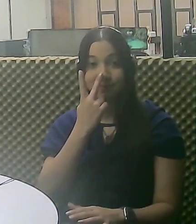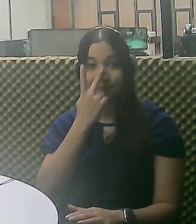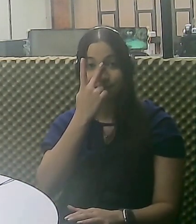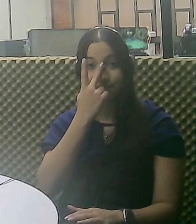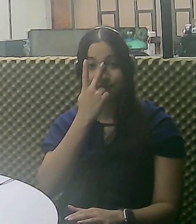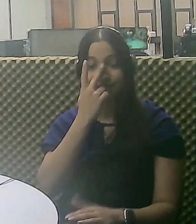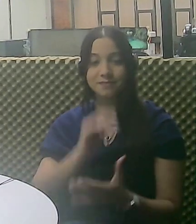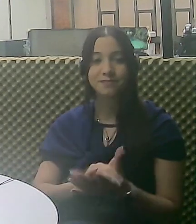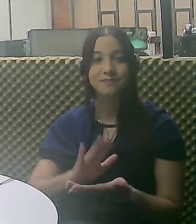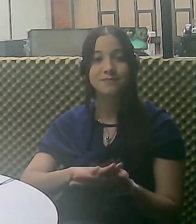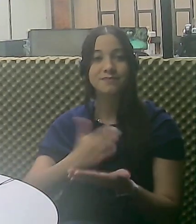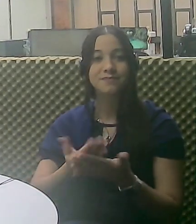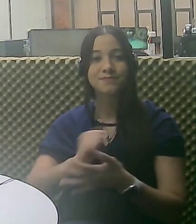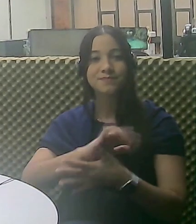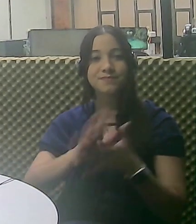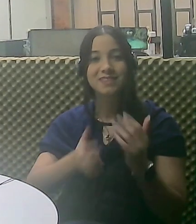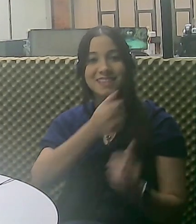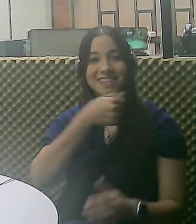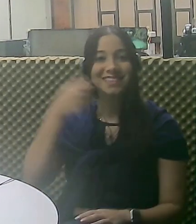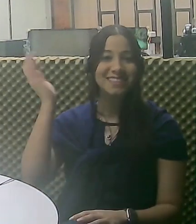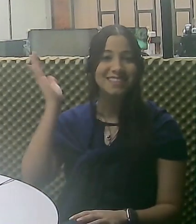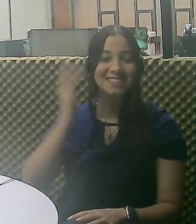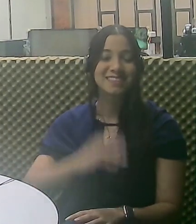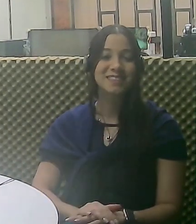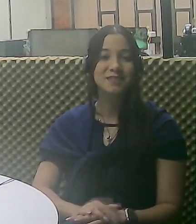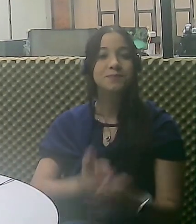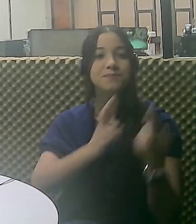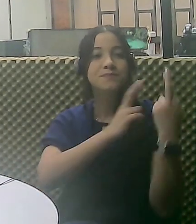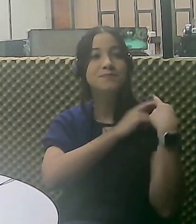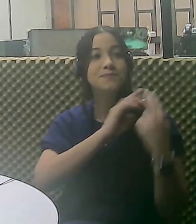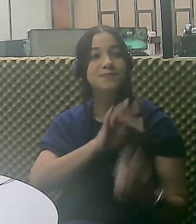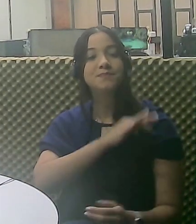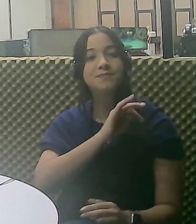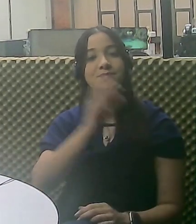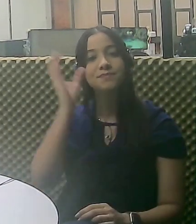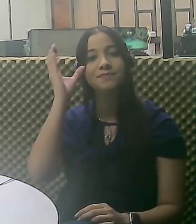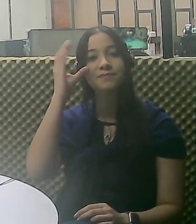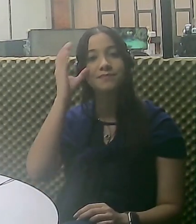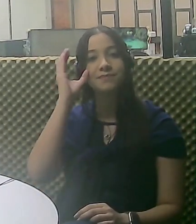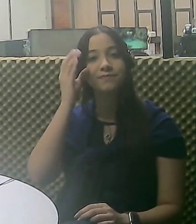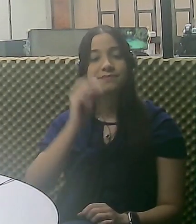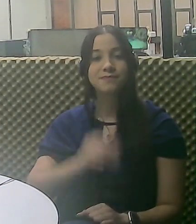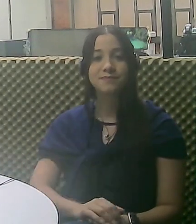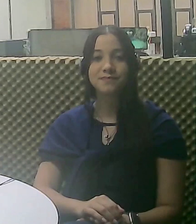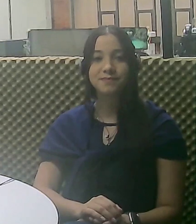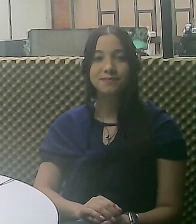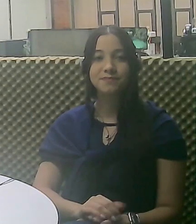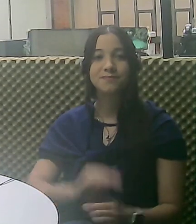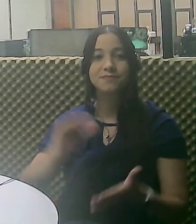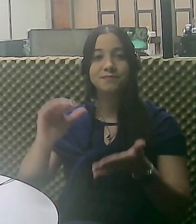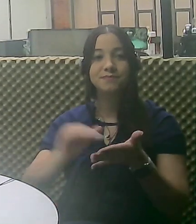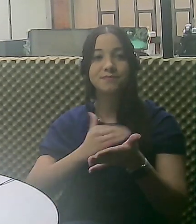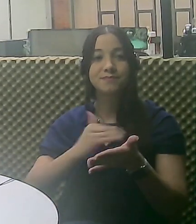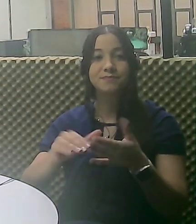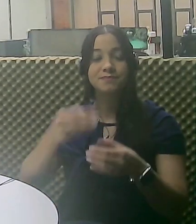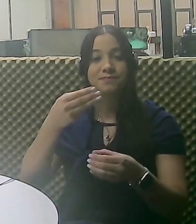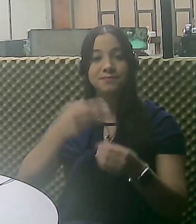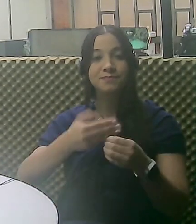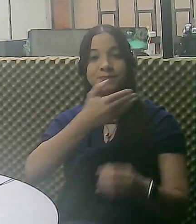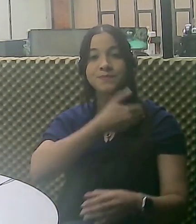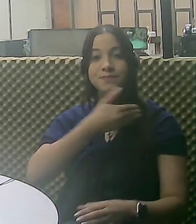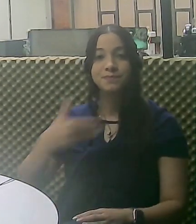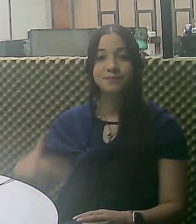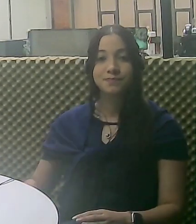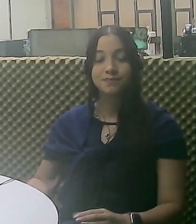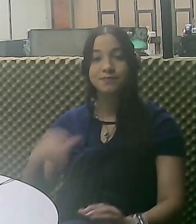Vanessa Gianotti. Tradução em Libras, Amanda Valentim. Responsável técnico, Cristiano Silva.